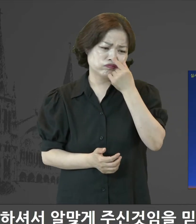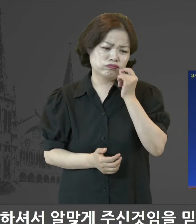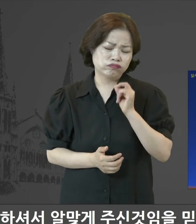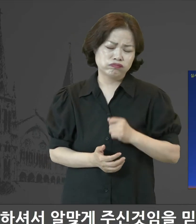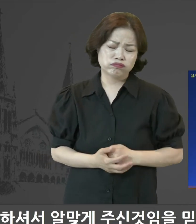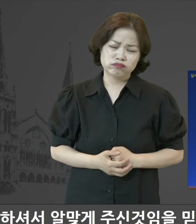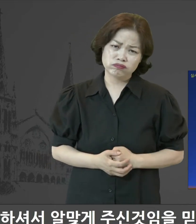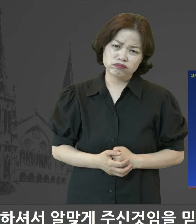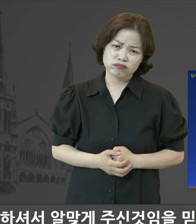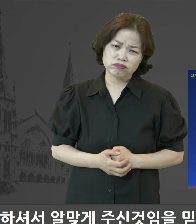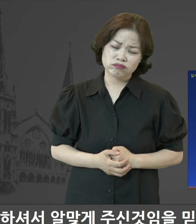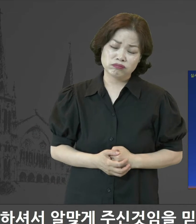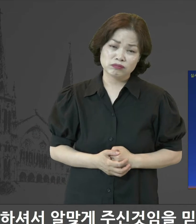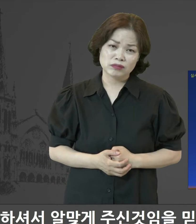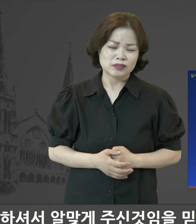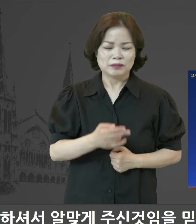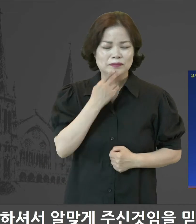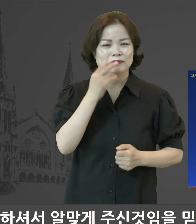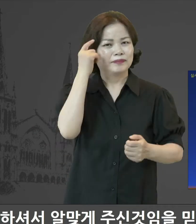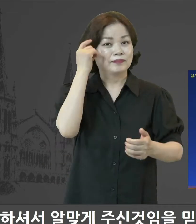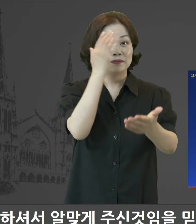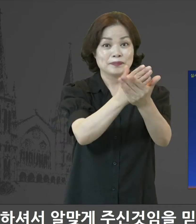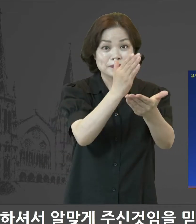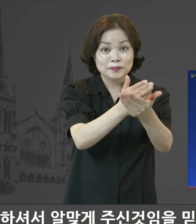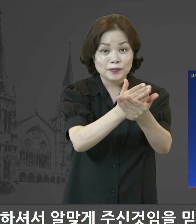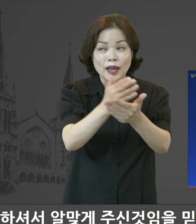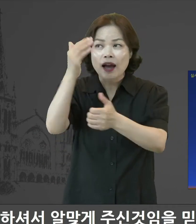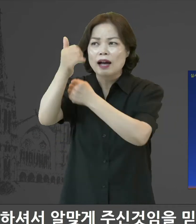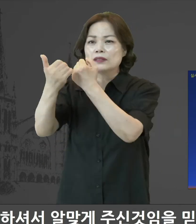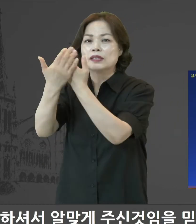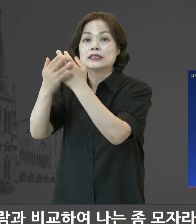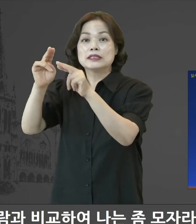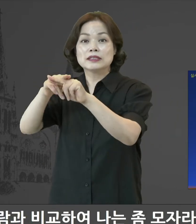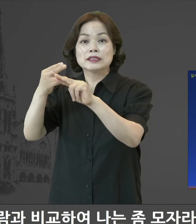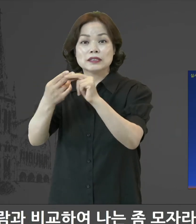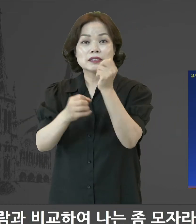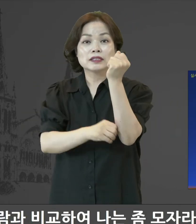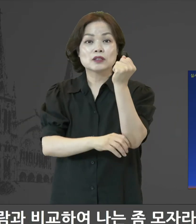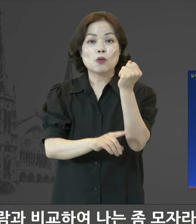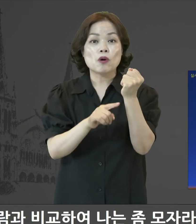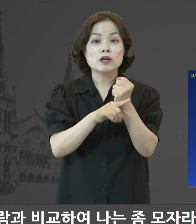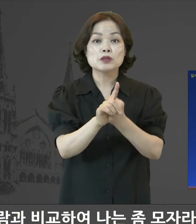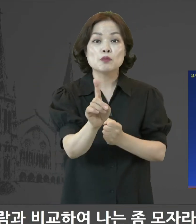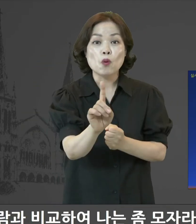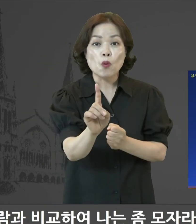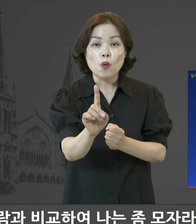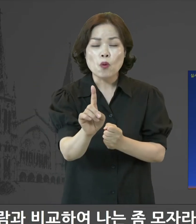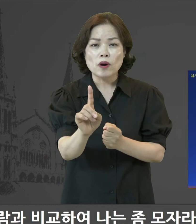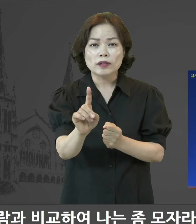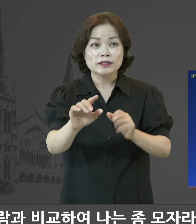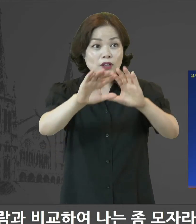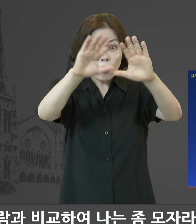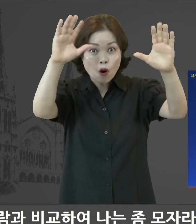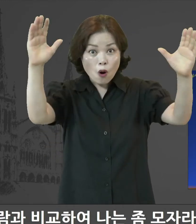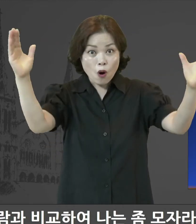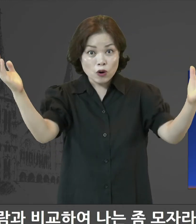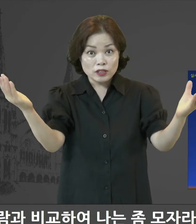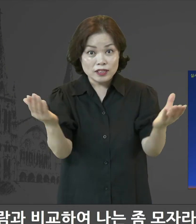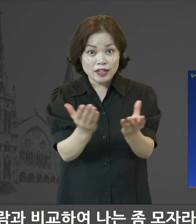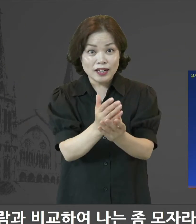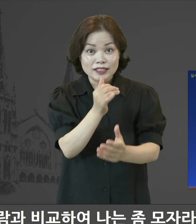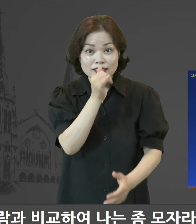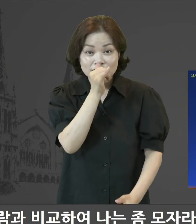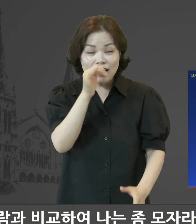모자라는데요, 이런 분 없기를 바랍니다. 하나님이 은사를 주시는 원리가 어떤 원리냐면 이게 전체가 있지 않습니까?